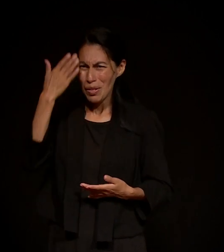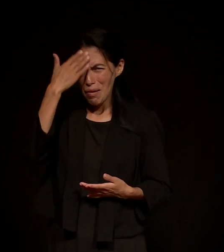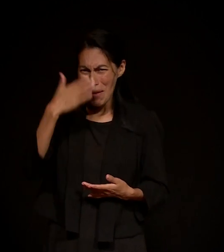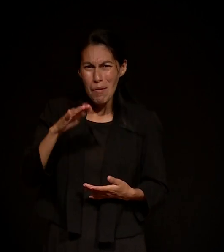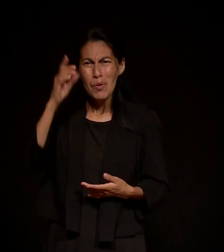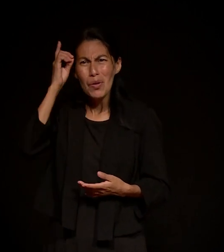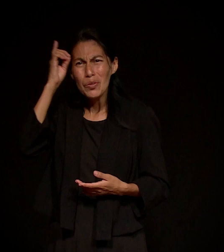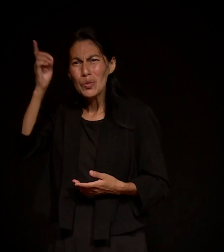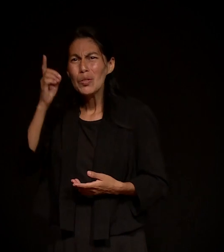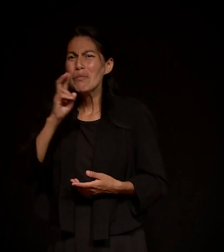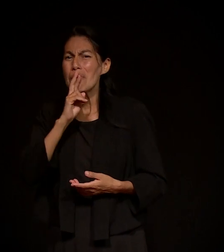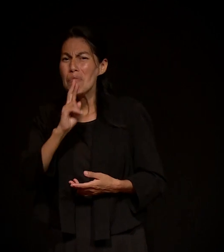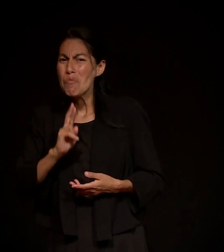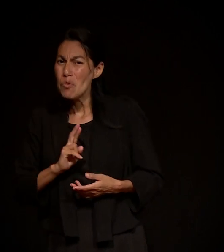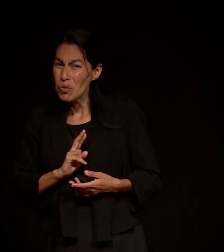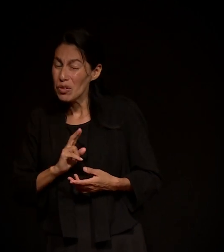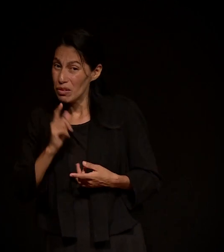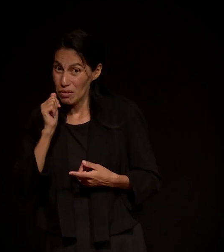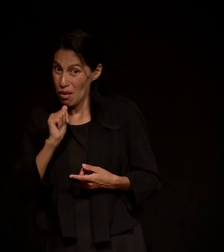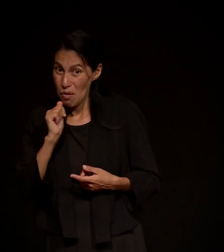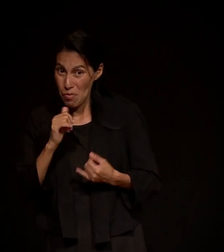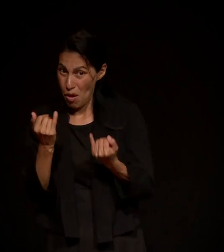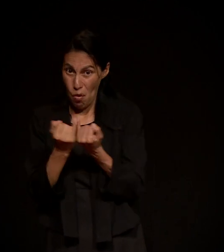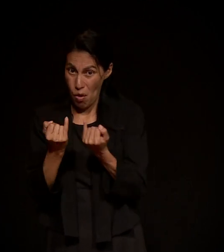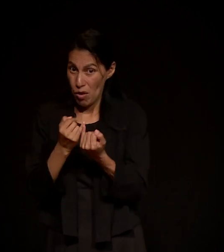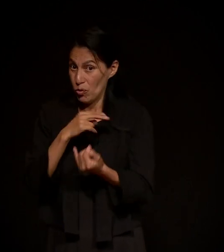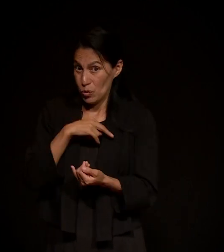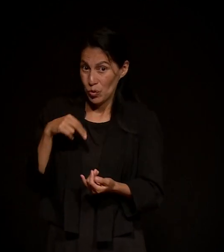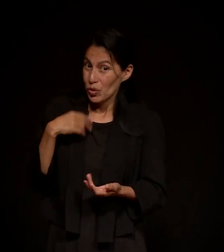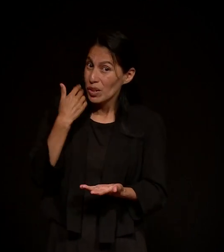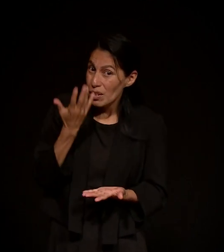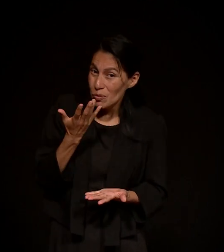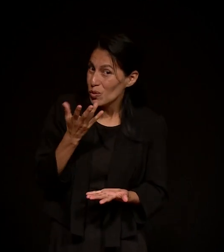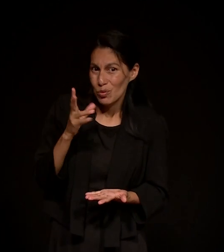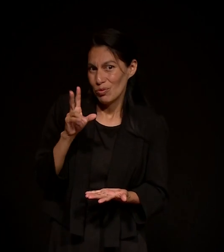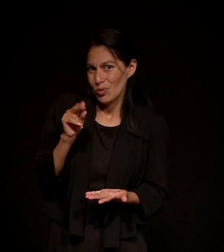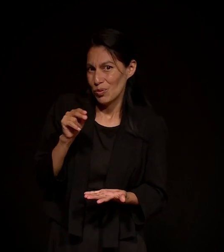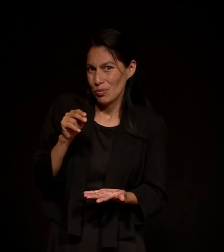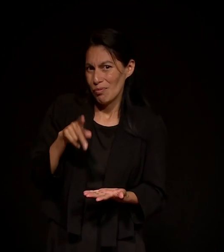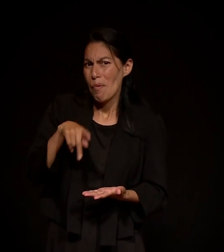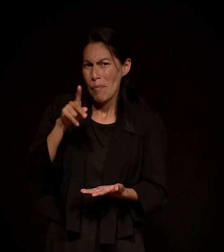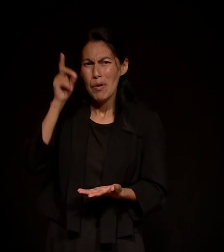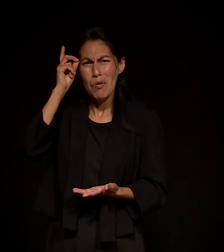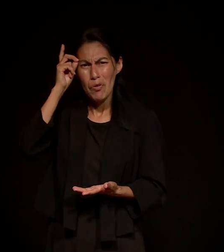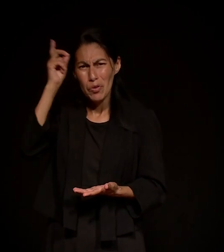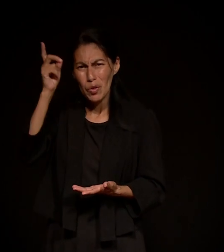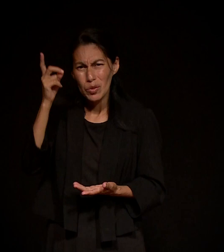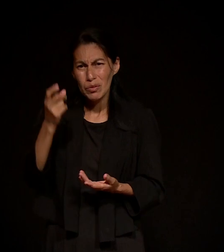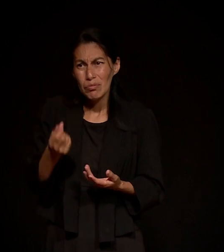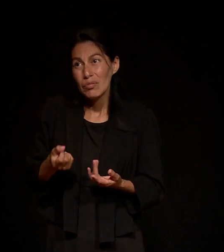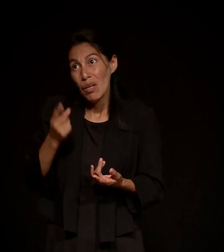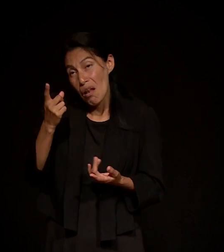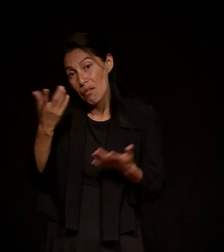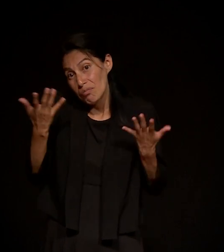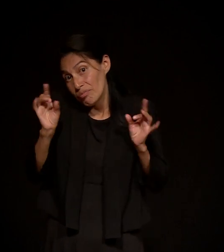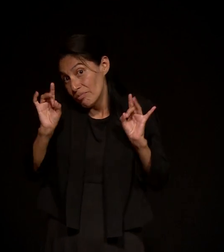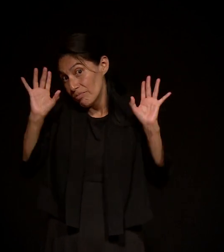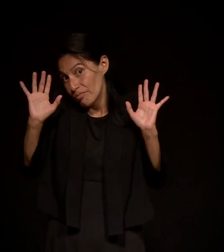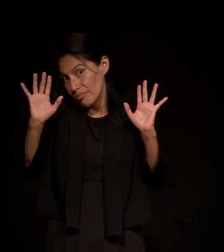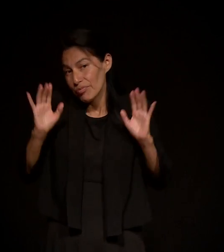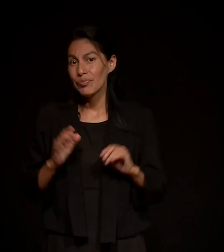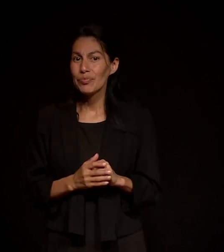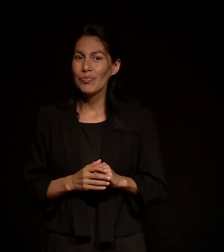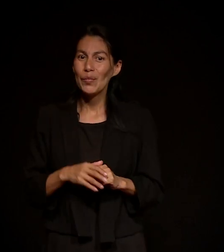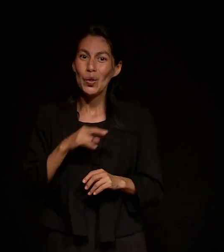podemos seguir orando, y aunque no siempre se responden las oraciones como nosotros esperamos, Dios siempre hace las cosas por